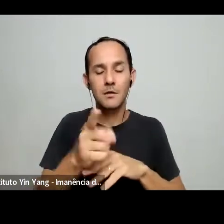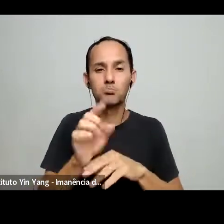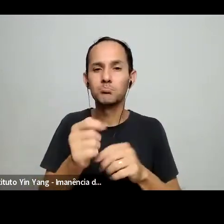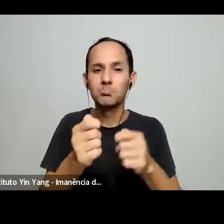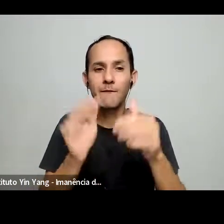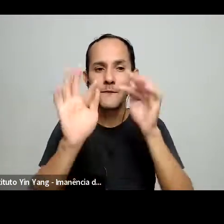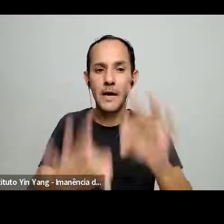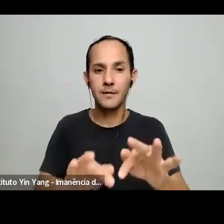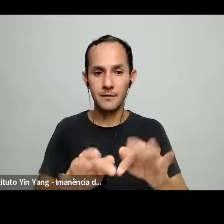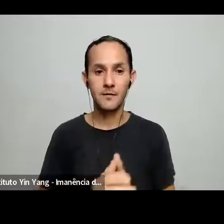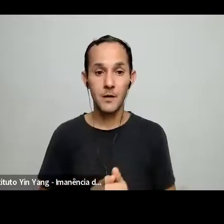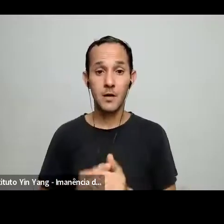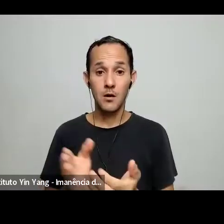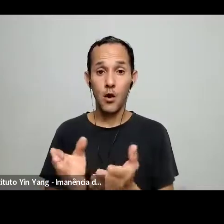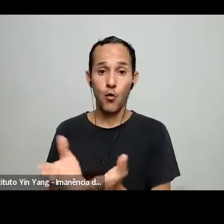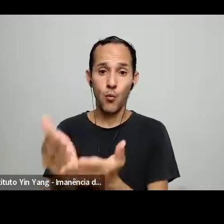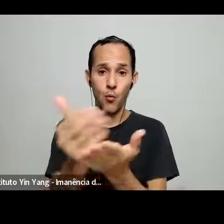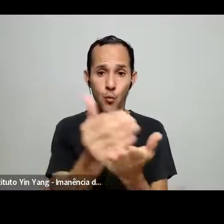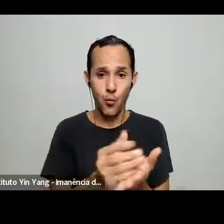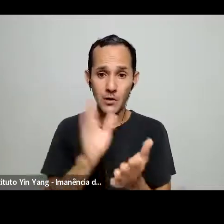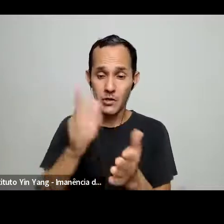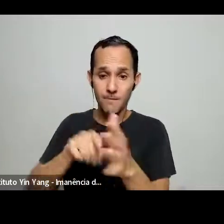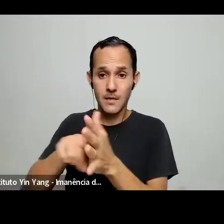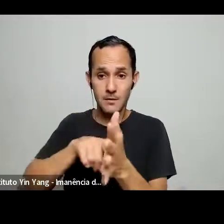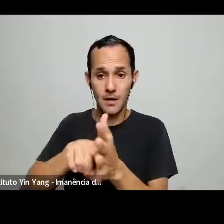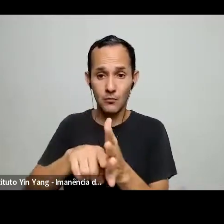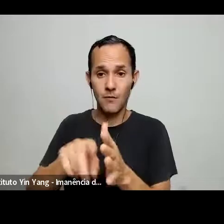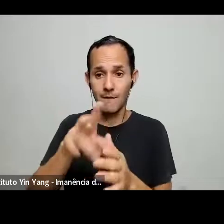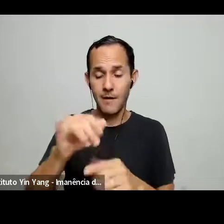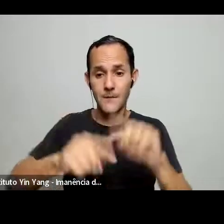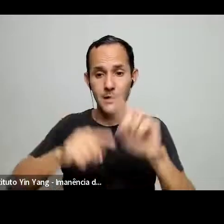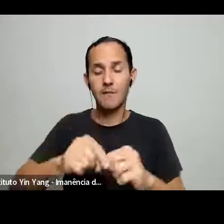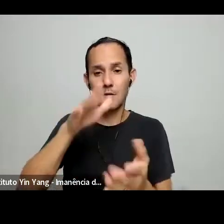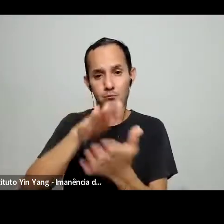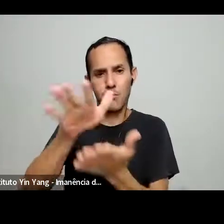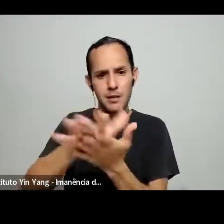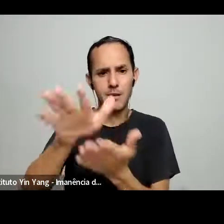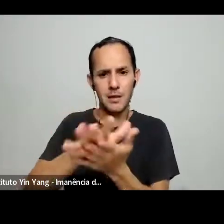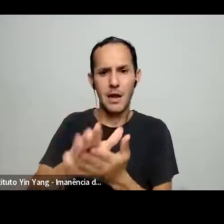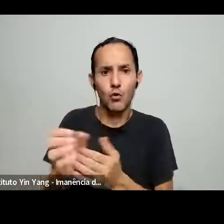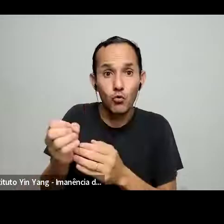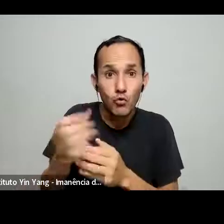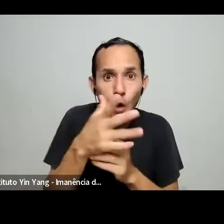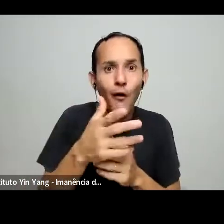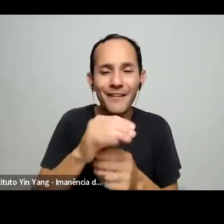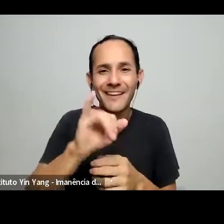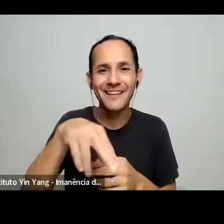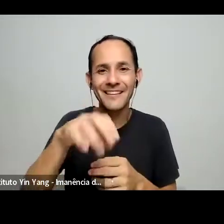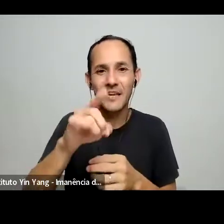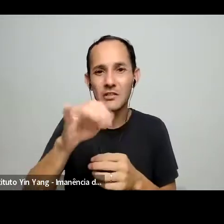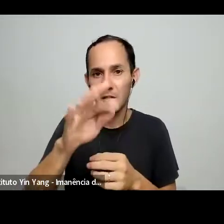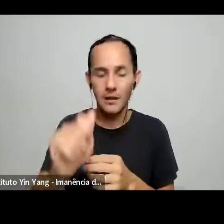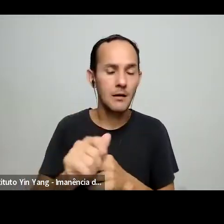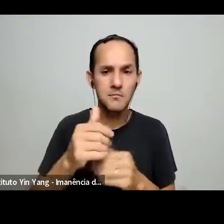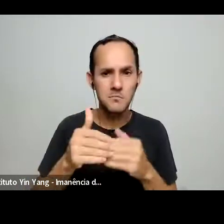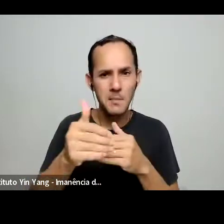desse conteúdo que foi pesquisado vai ser publicado de forma inédita, então a gente imagina que daqui